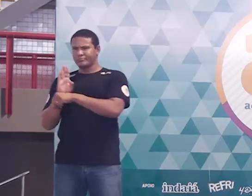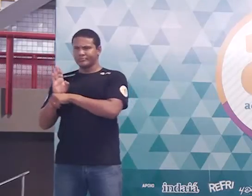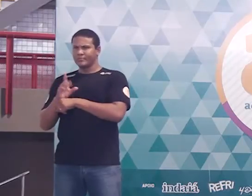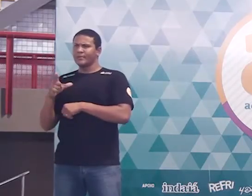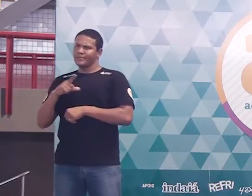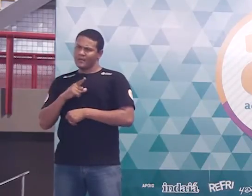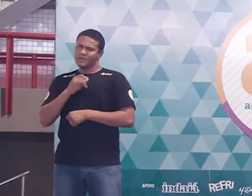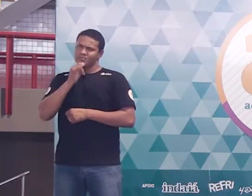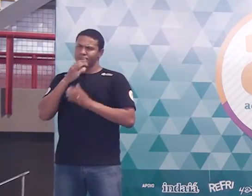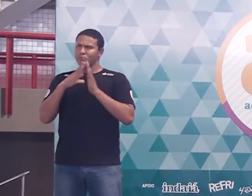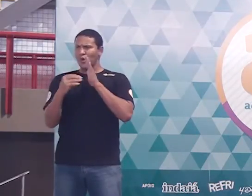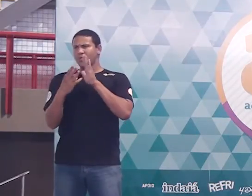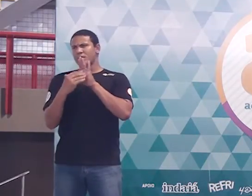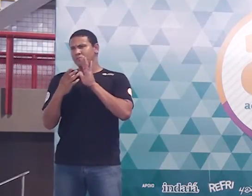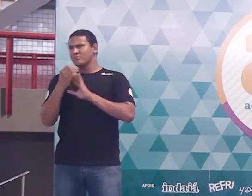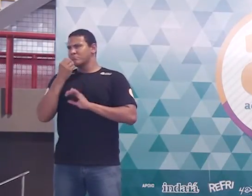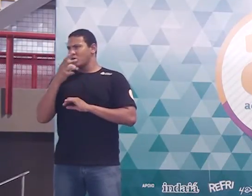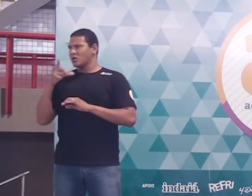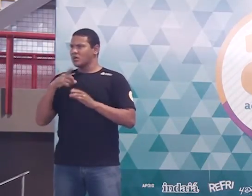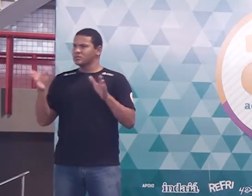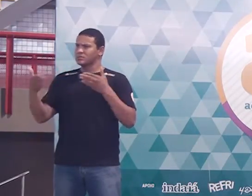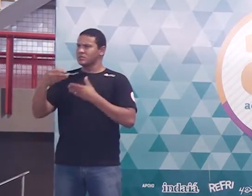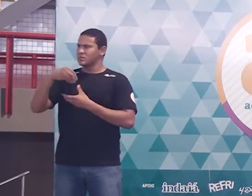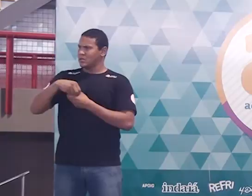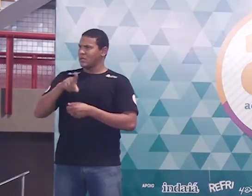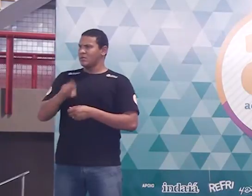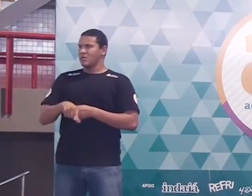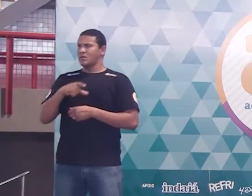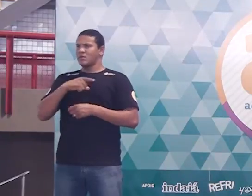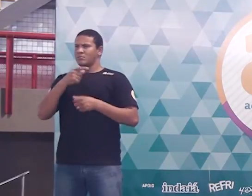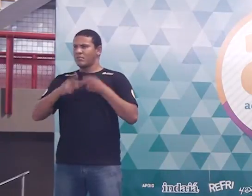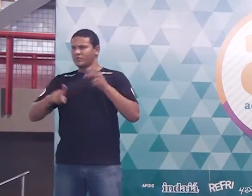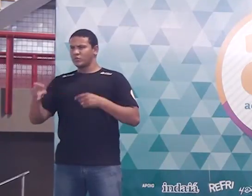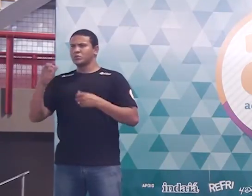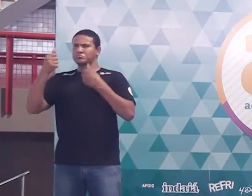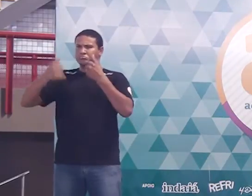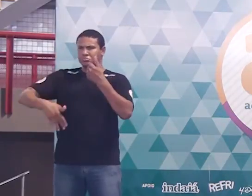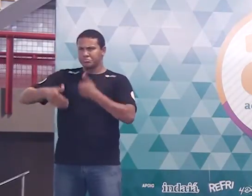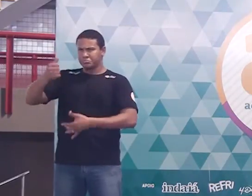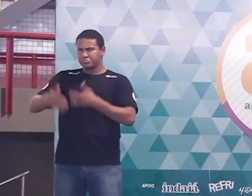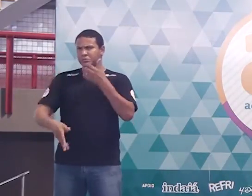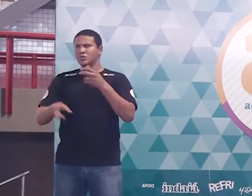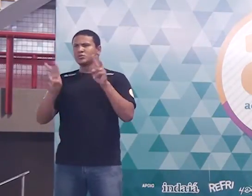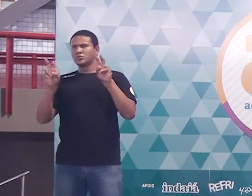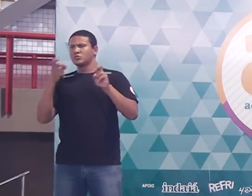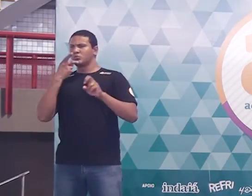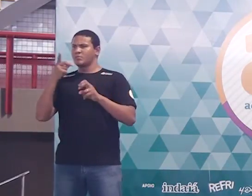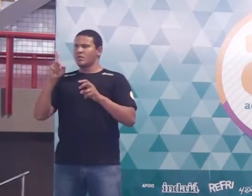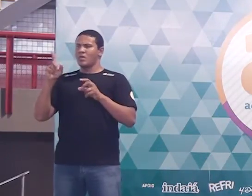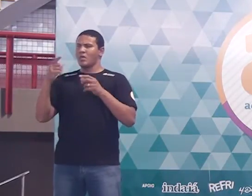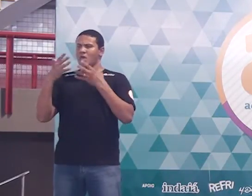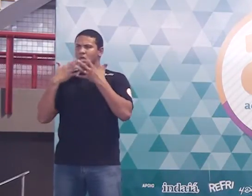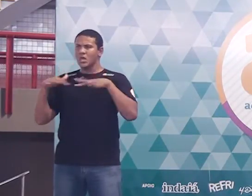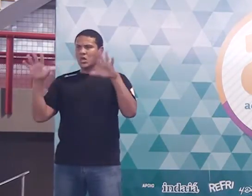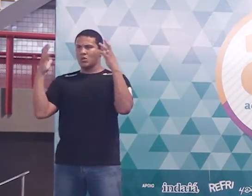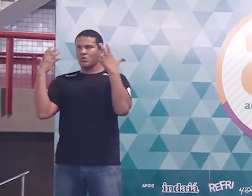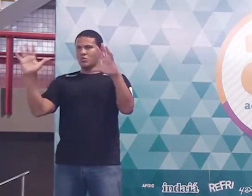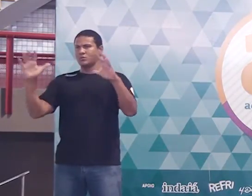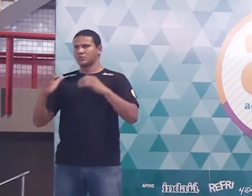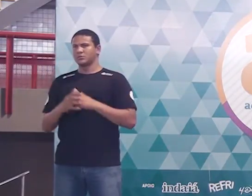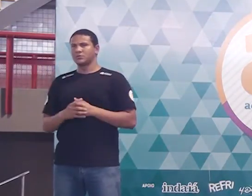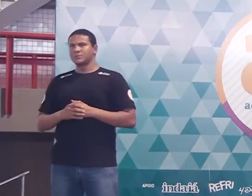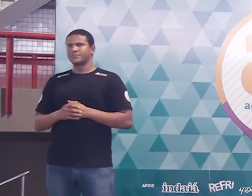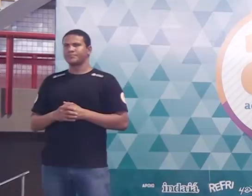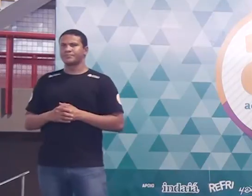dos exemplos que a gente vê em sala de aula, que o professor explica, que o professor fala a respeito das relações ecológicas. Nós vamos